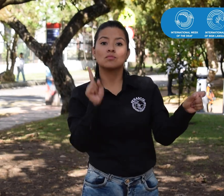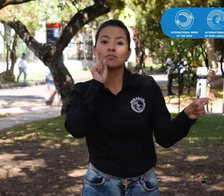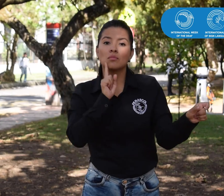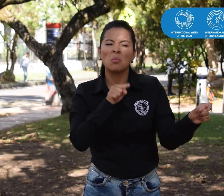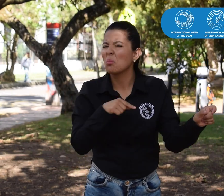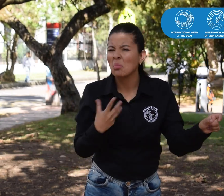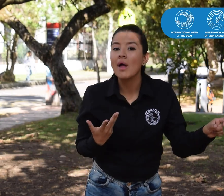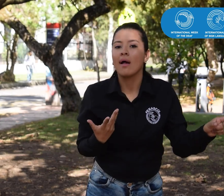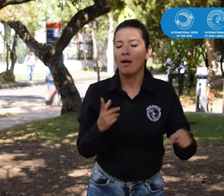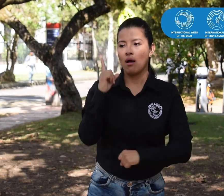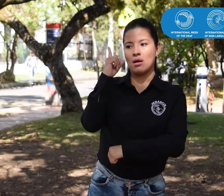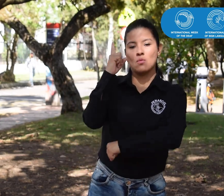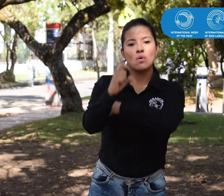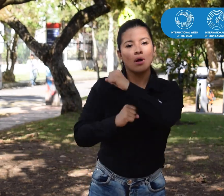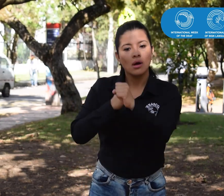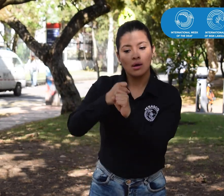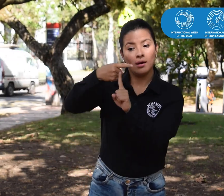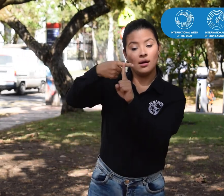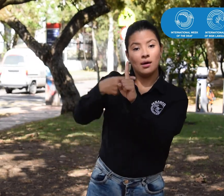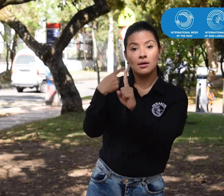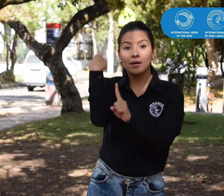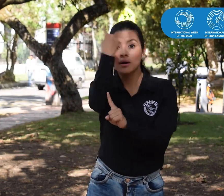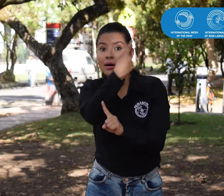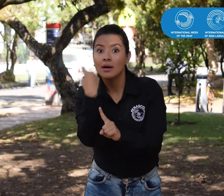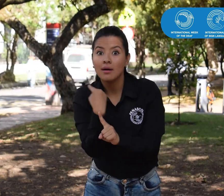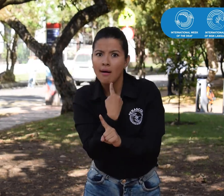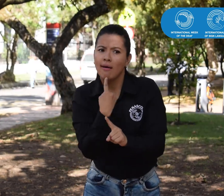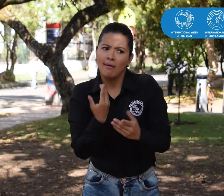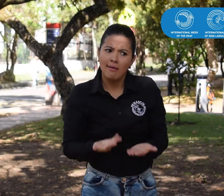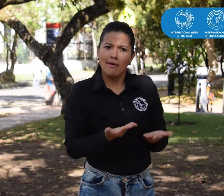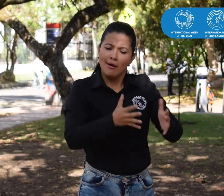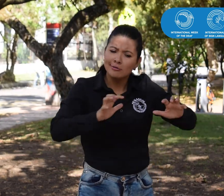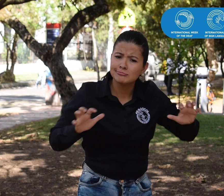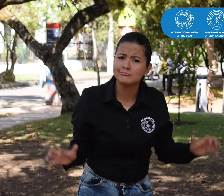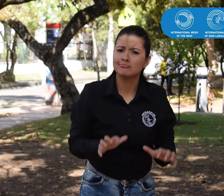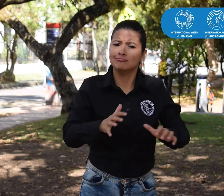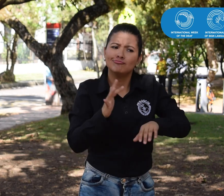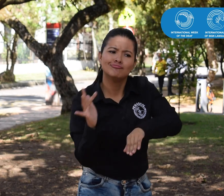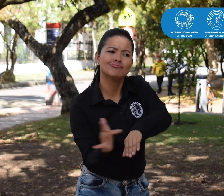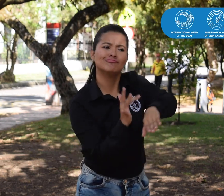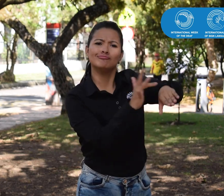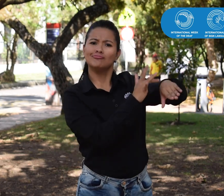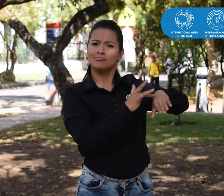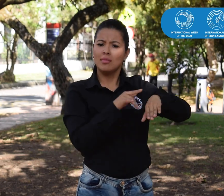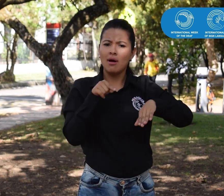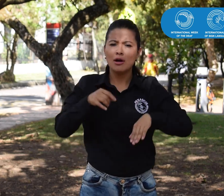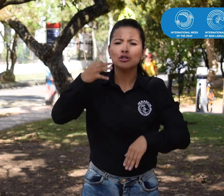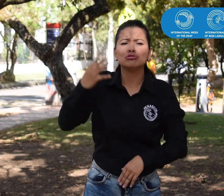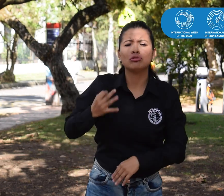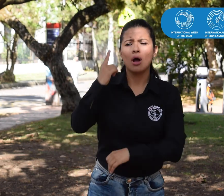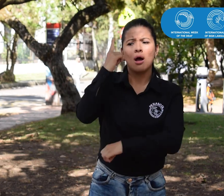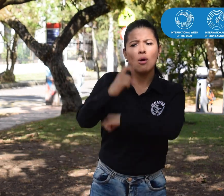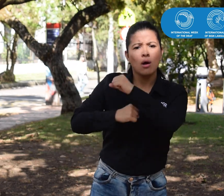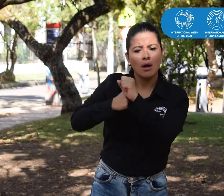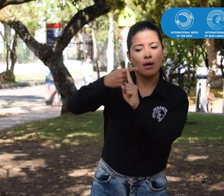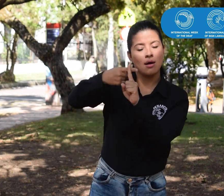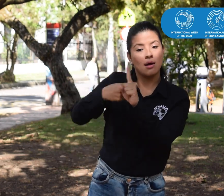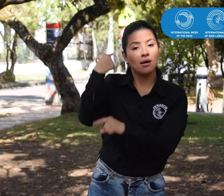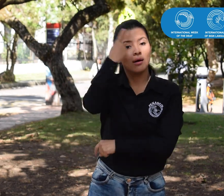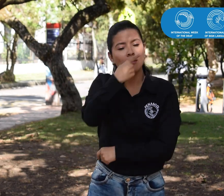colombiana esto responsabiliza a la comunidad sorda de hacer actividades en torno a la lengua de señas para incentivar